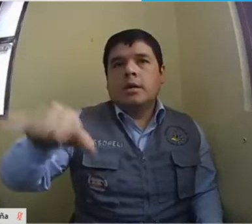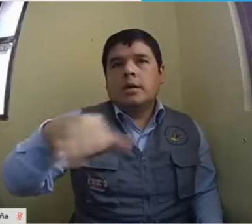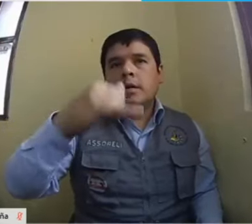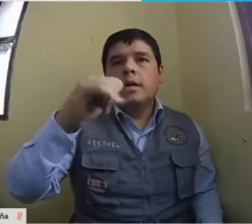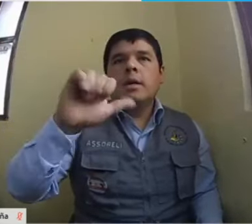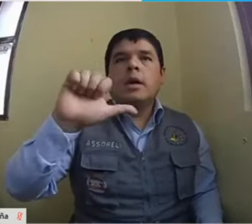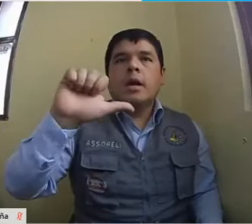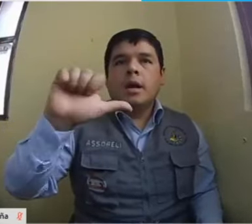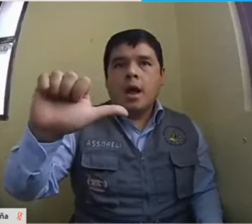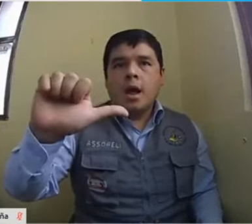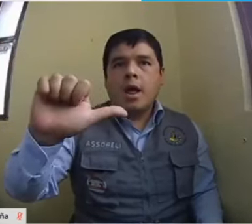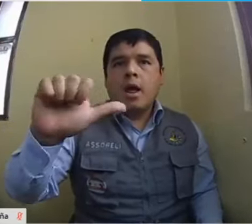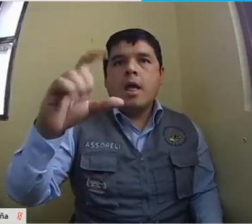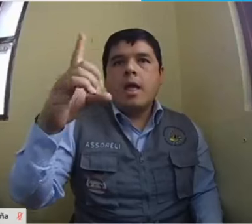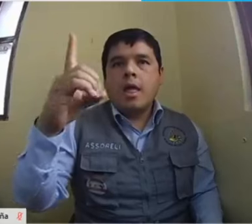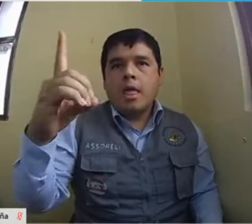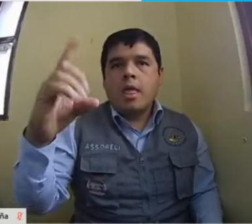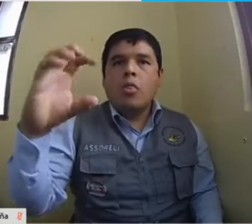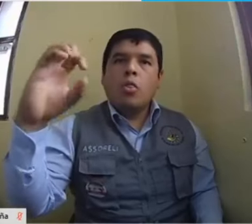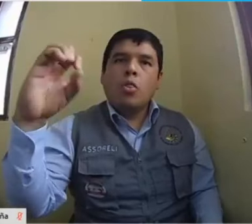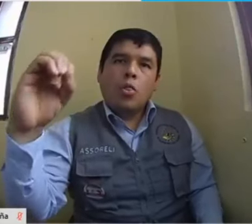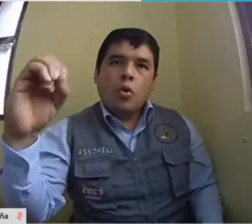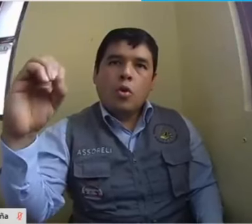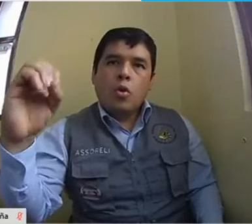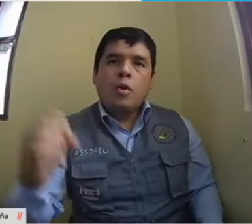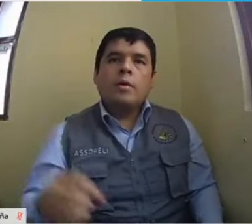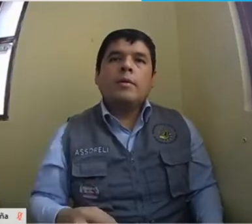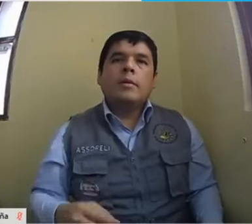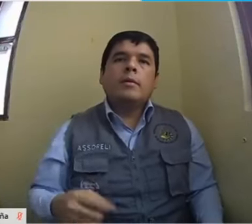Ahijado va a ser el mismo movimiento, solo que cambia el género.